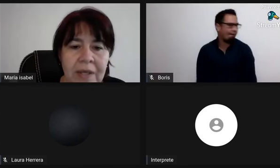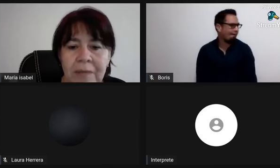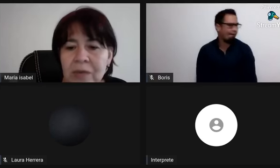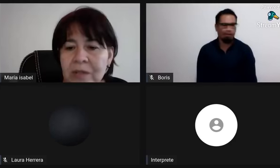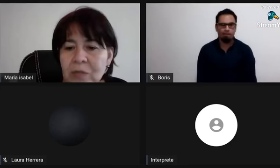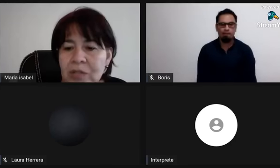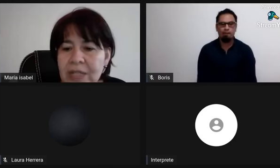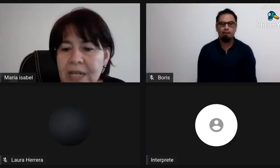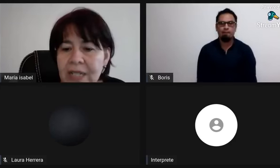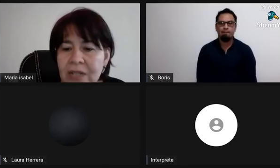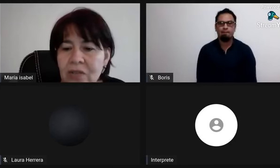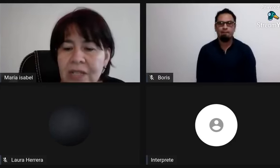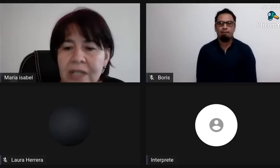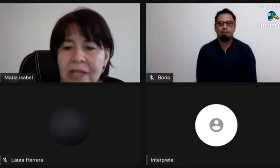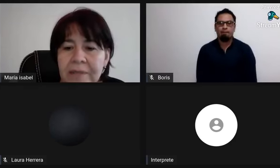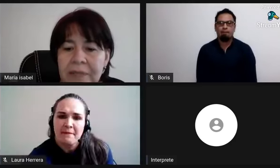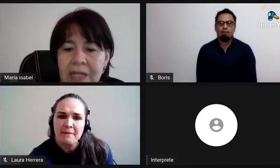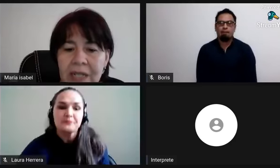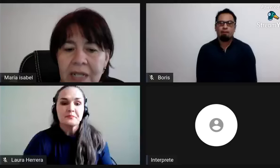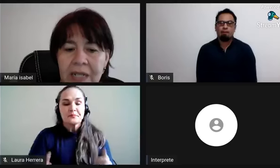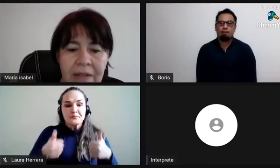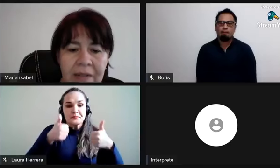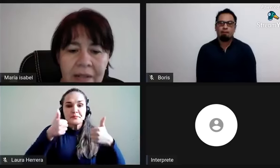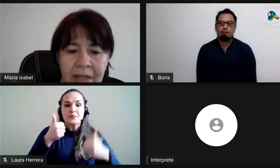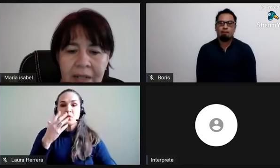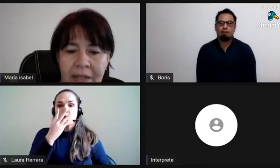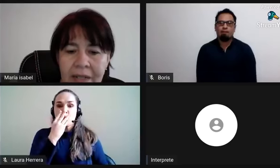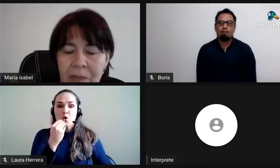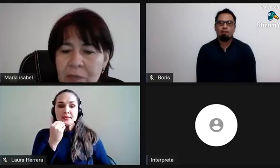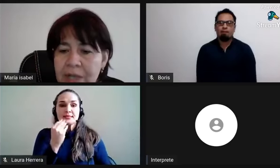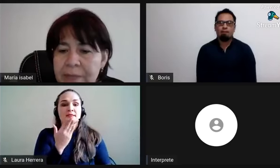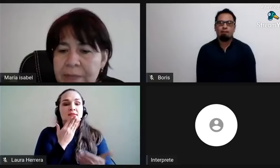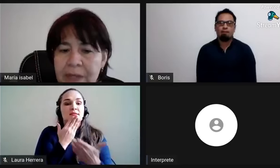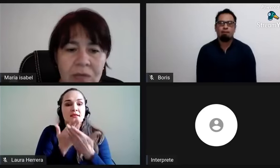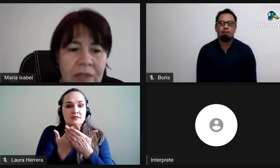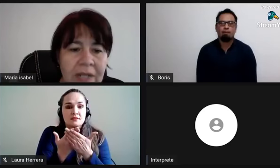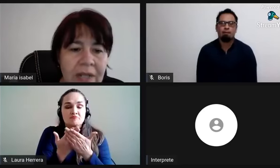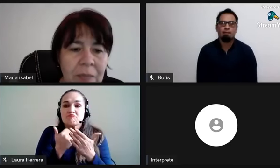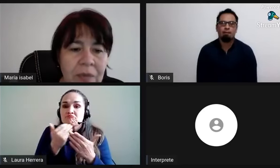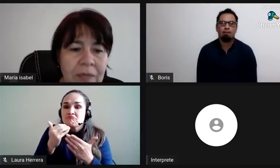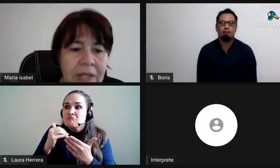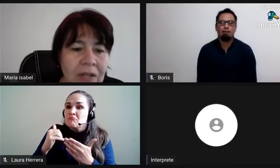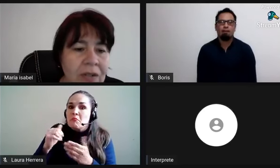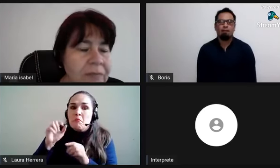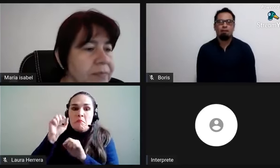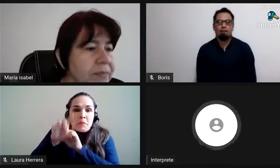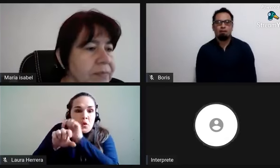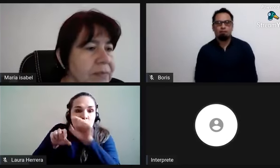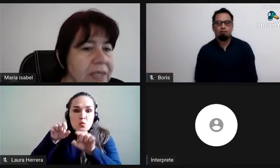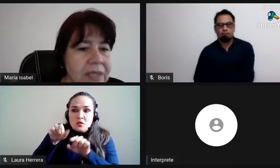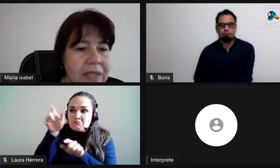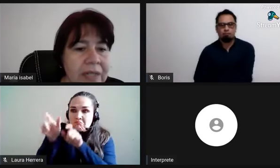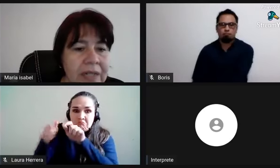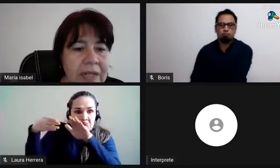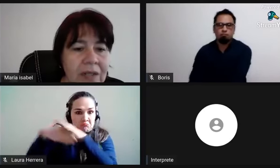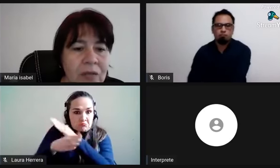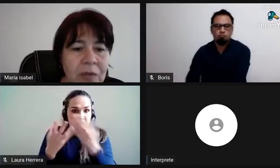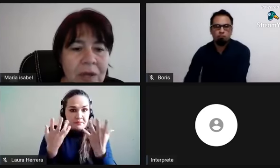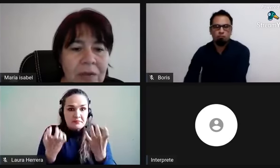Bien, Boris, muchas gracias. No sé si quieren, tenemos más preguntas del público. En el grupo de